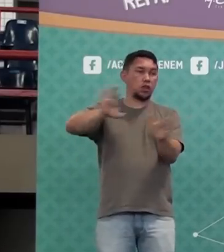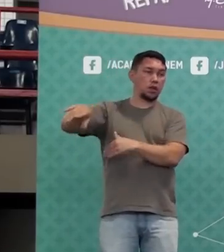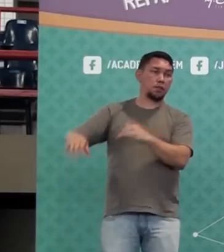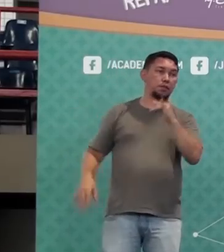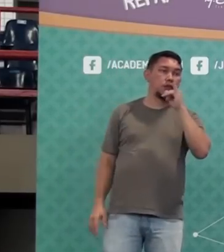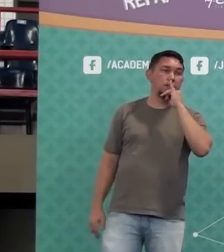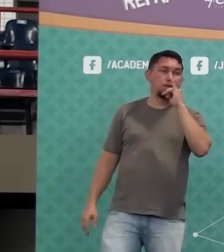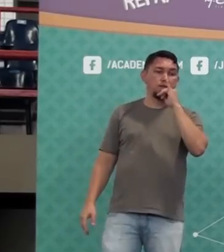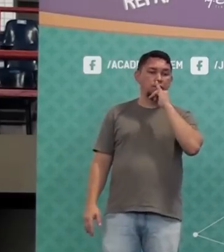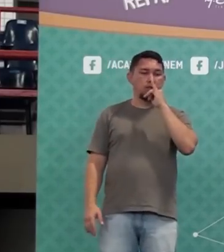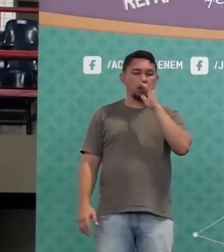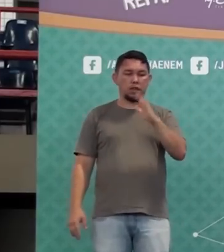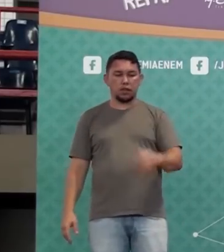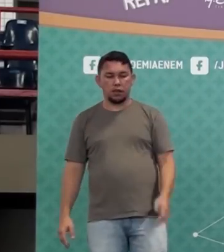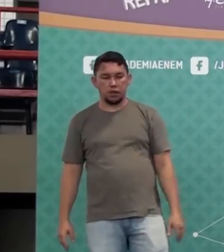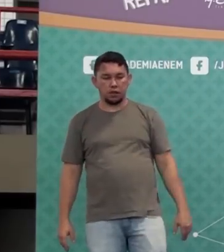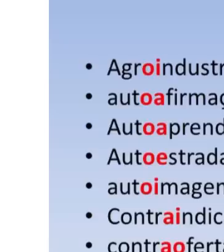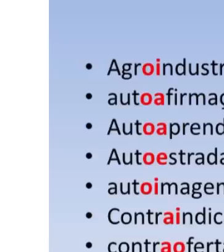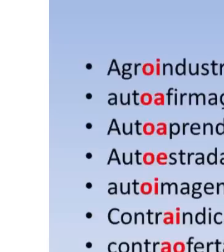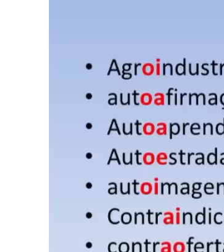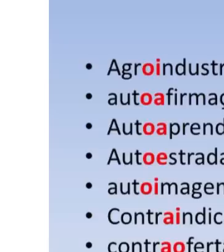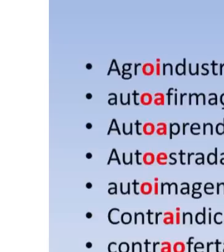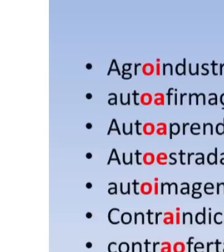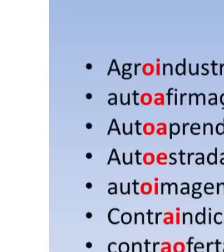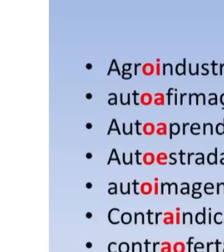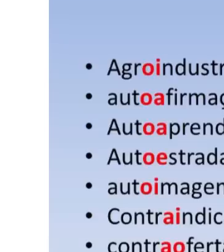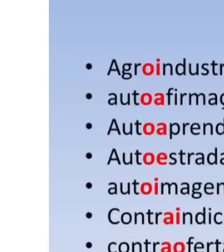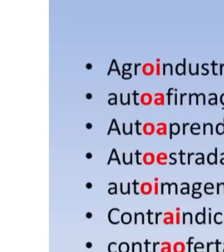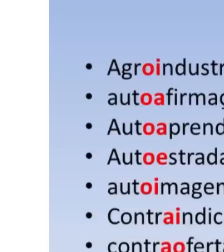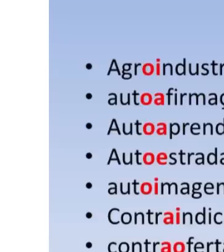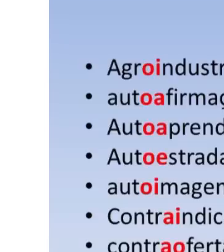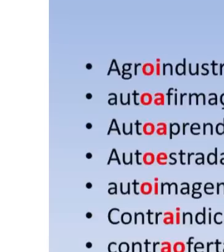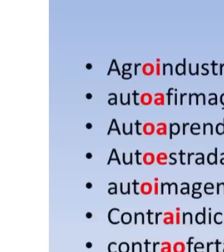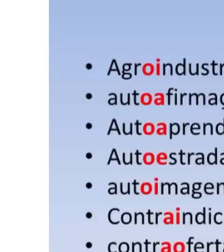por exemplo, a palavra